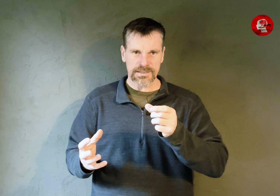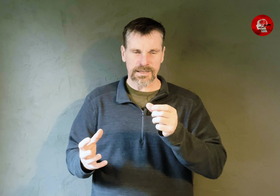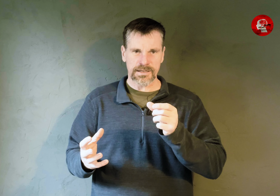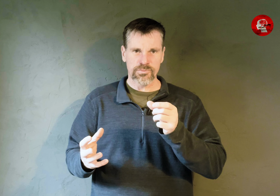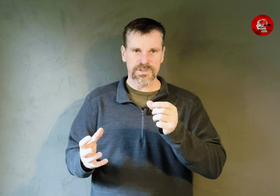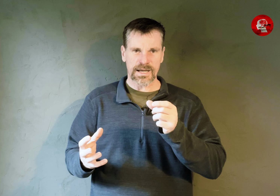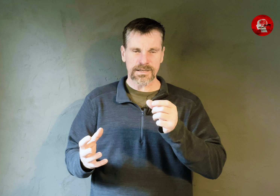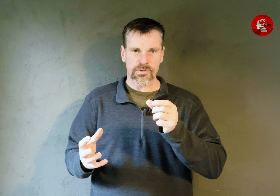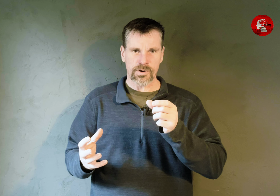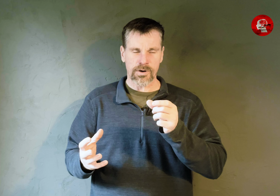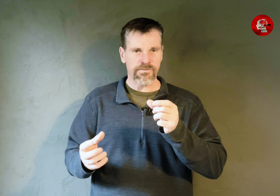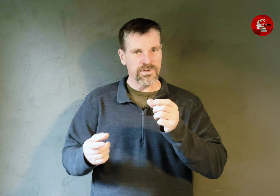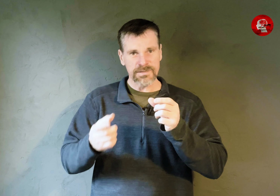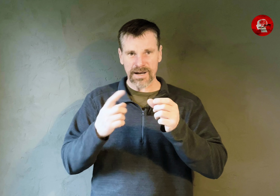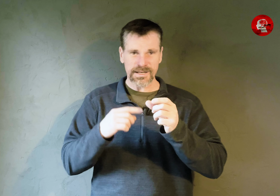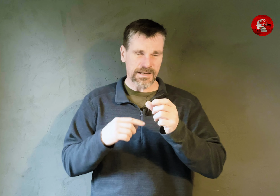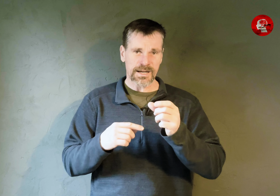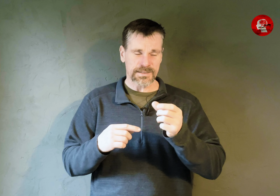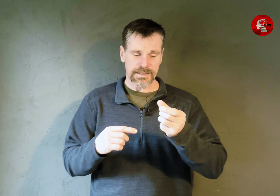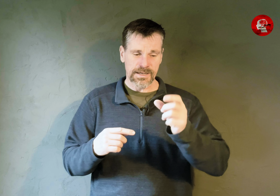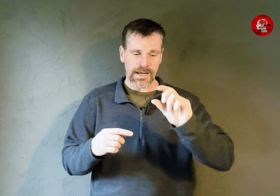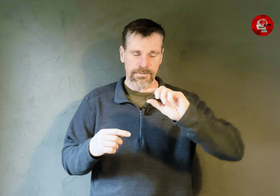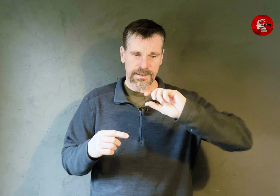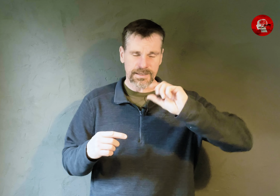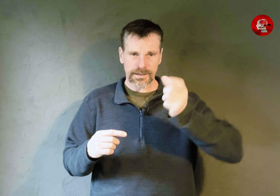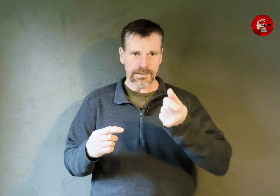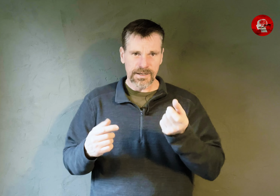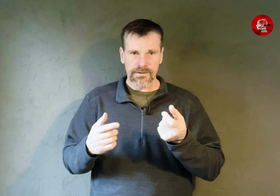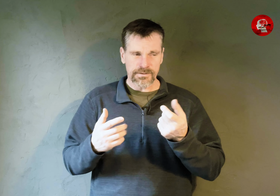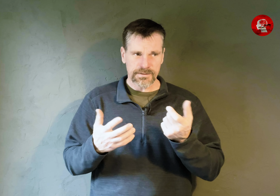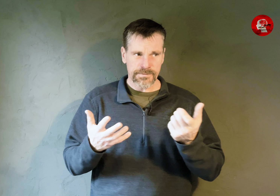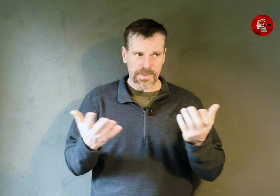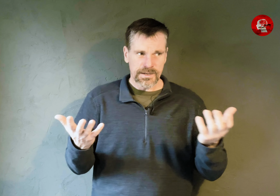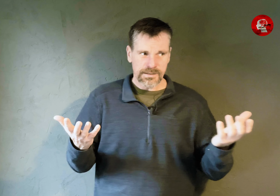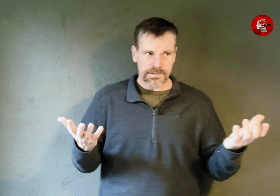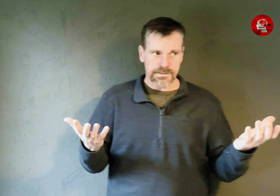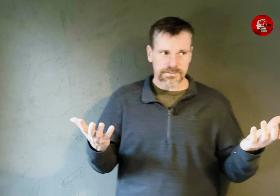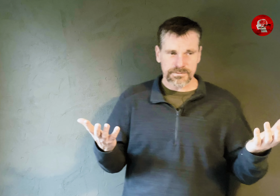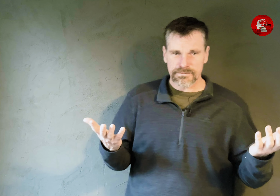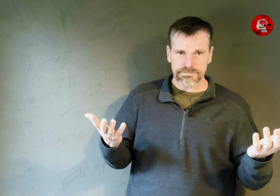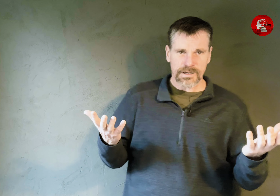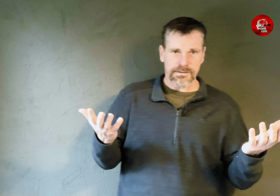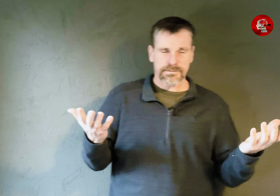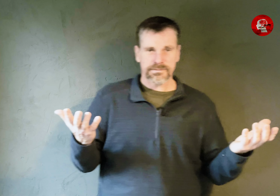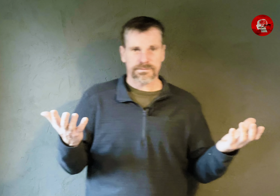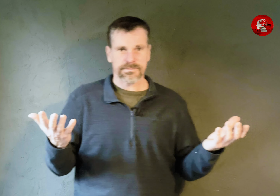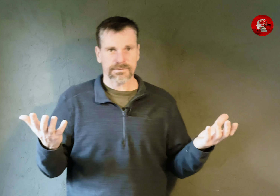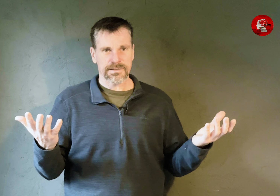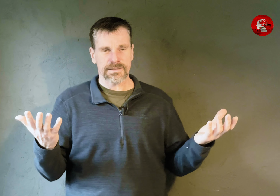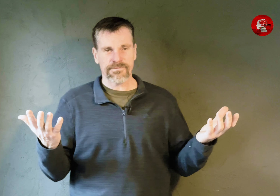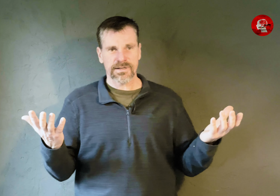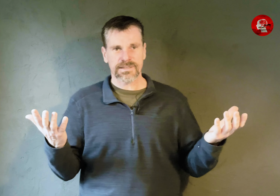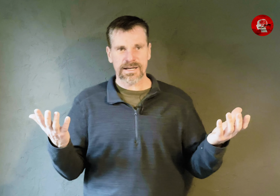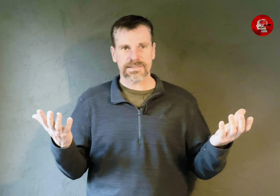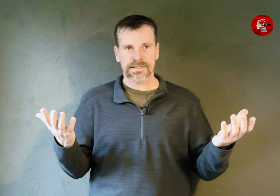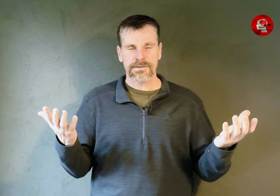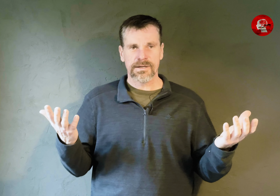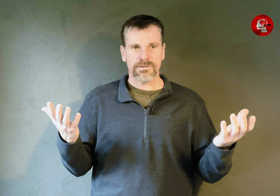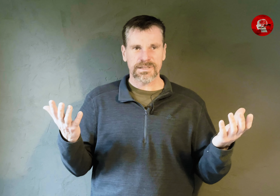seite der münze angucken obwohl sie beide da sind aber ich kann das ist ja das ist einfach eine tatsache und jeder